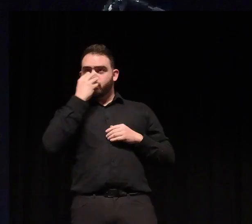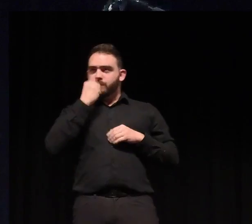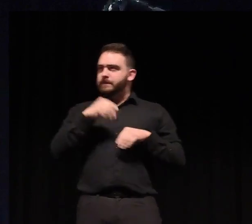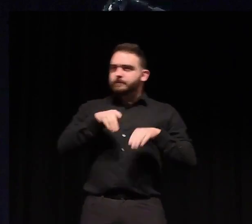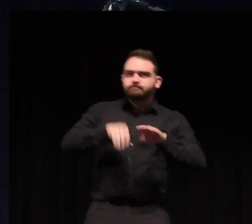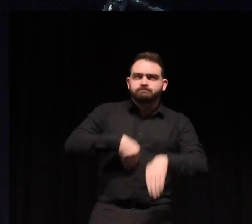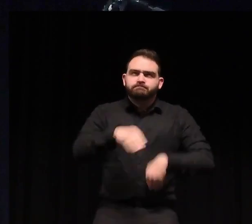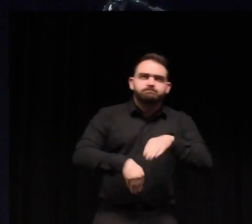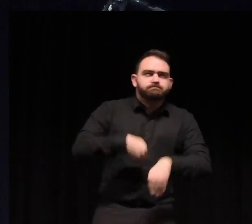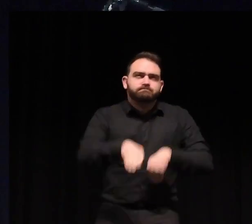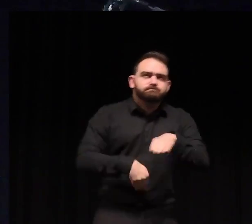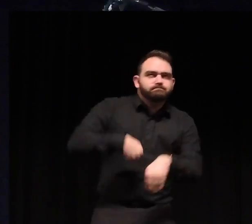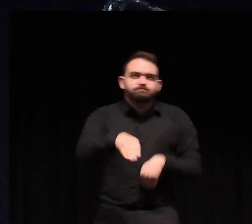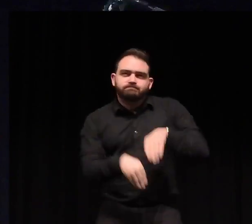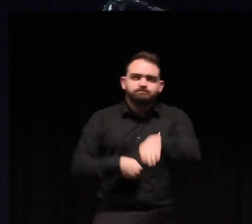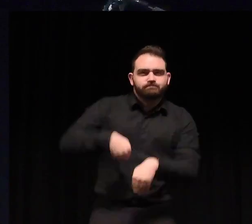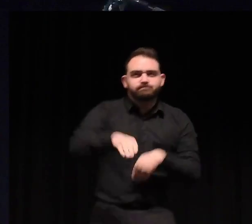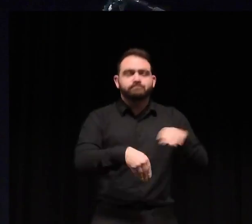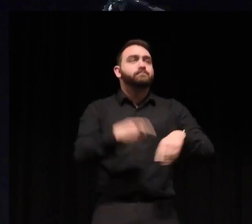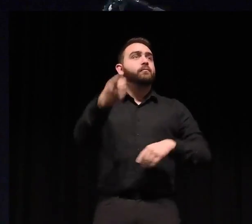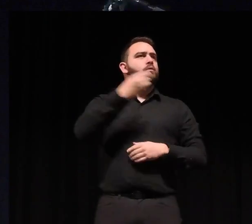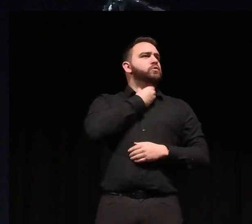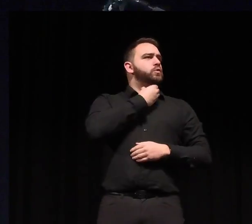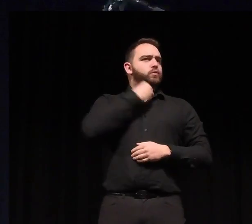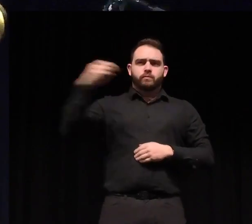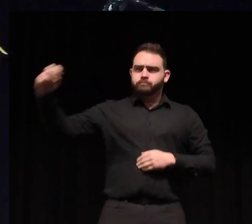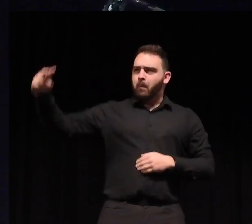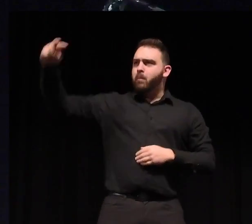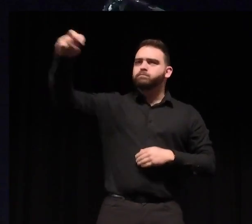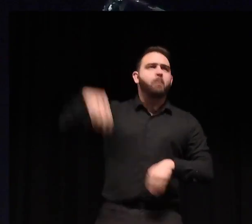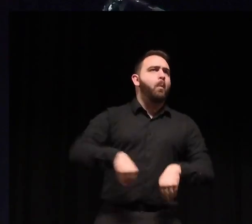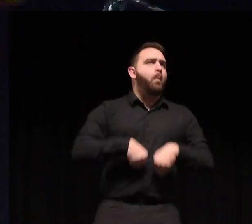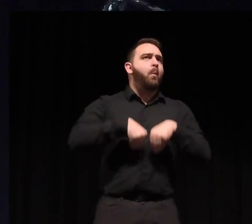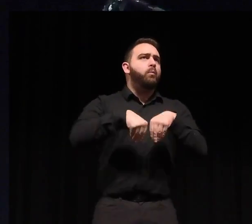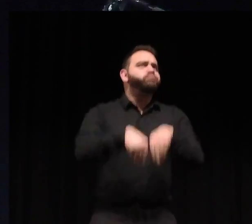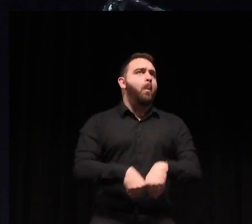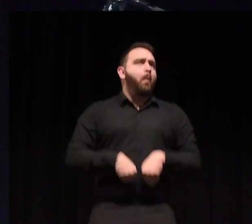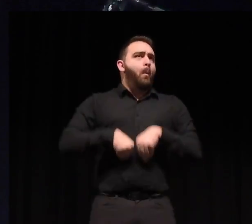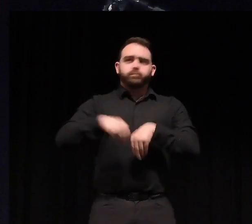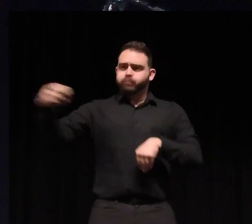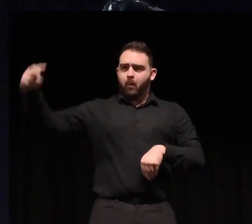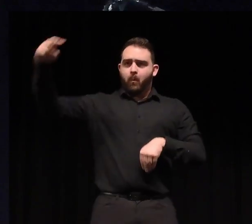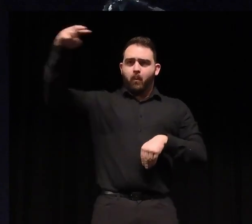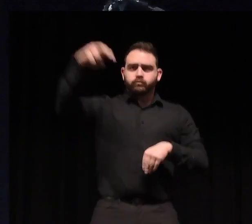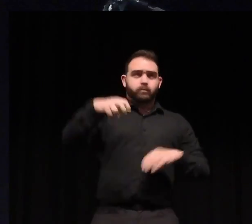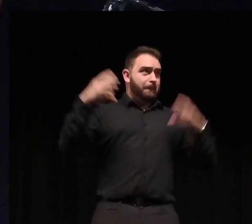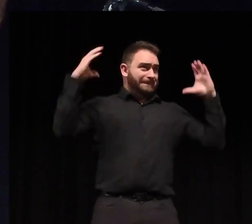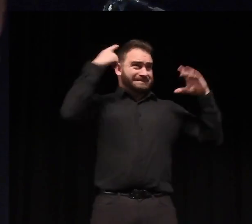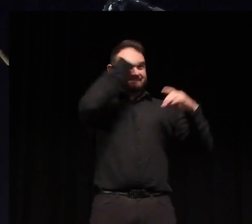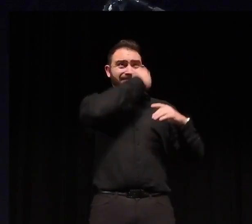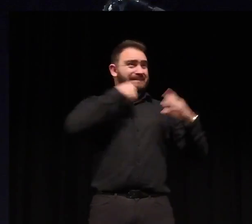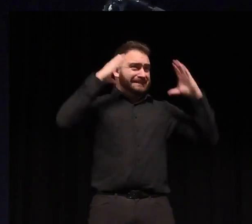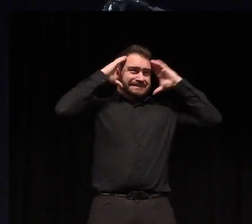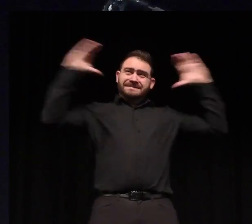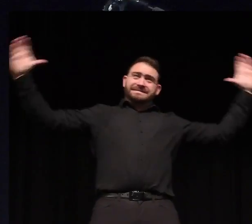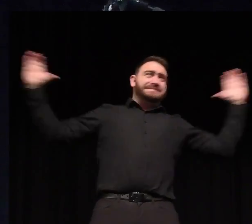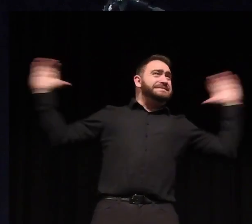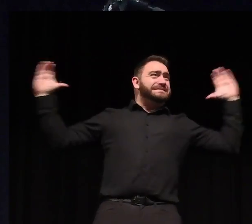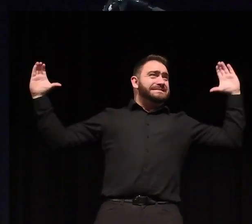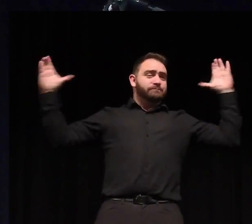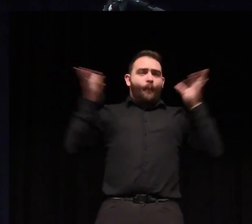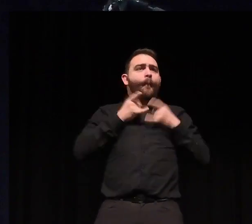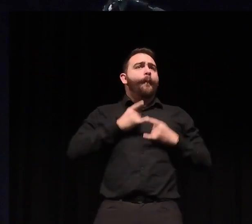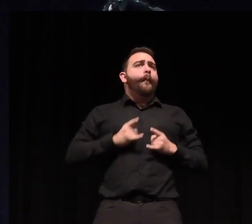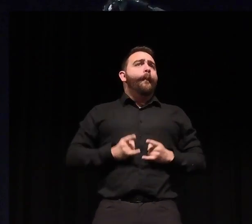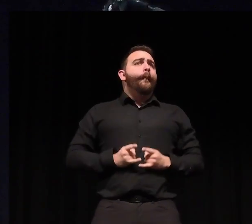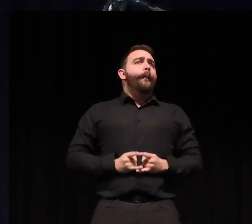une grenouille qui a sauté devant lui. Ah, c'était une grenouille à grosse tête. Puis chaque fois qu'elle sautait, elle faisait